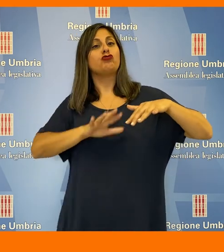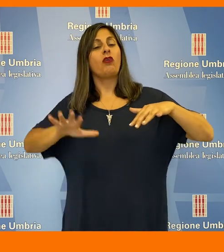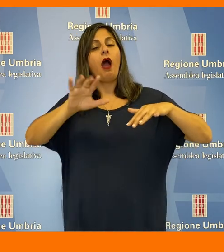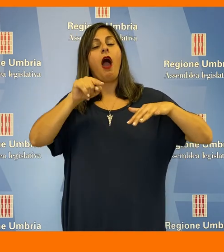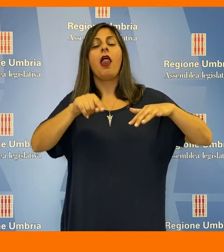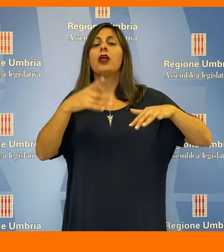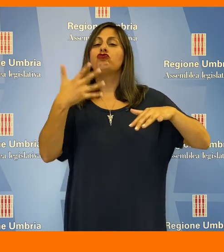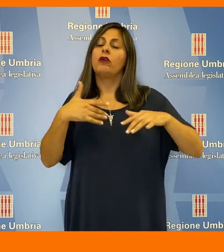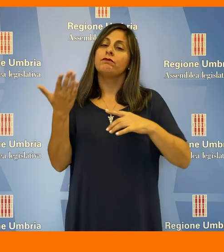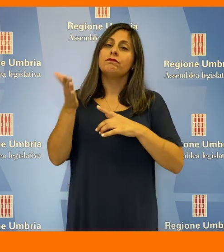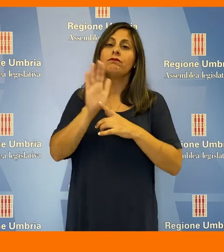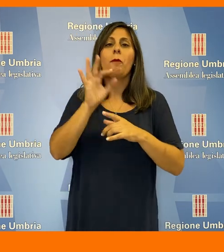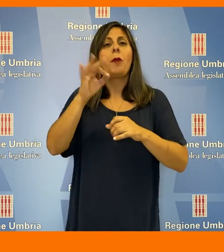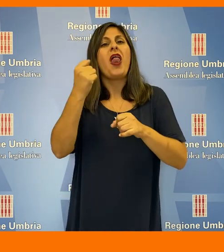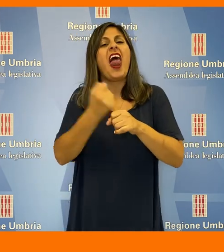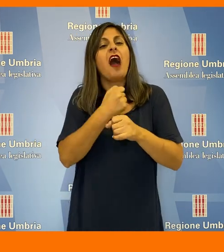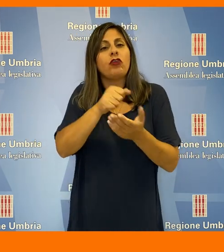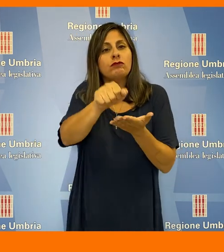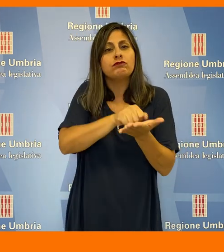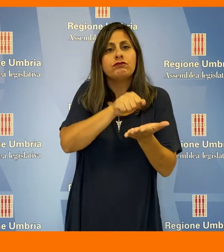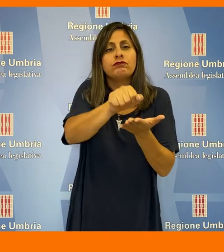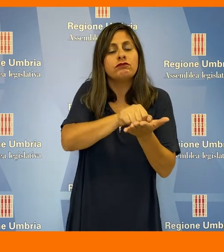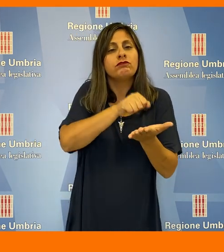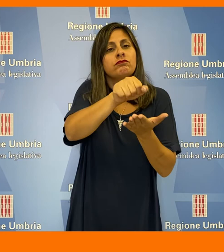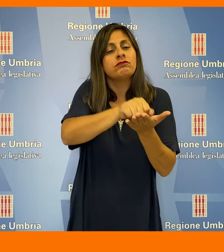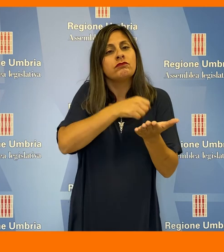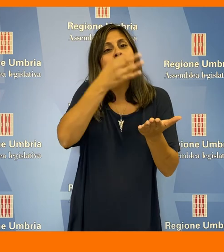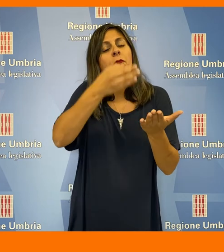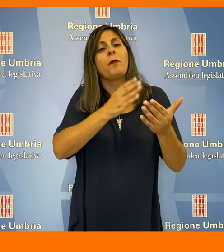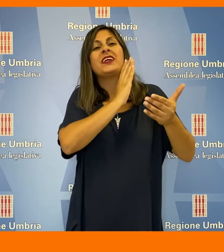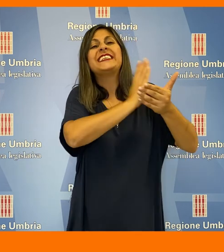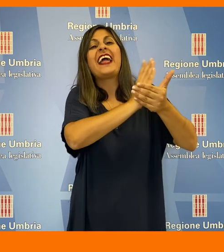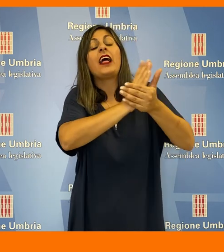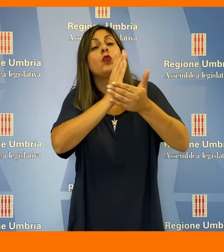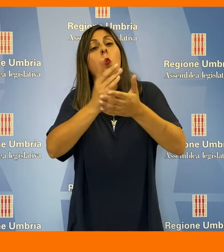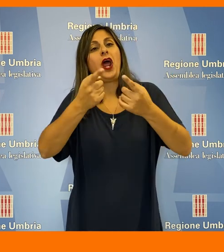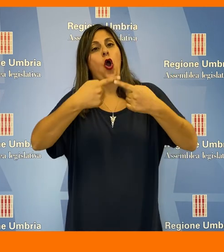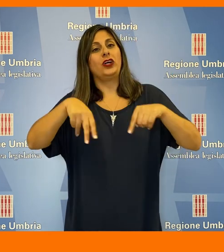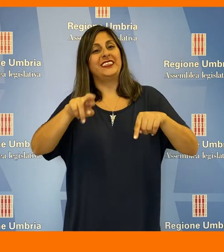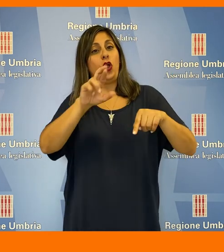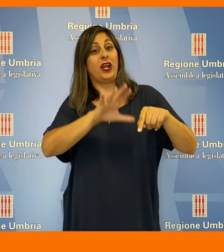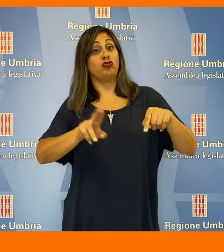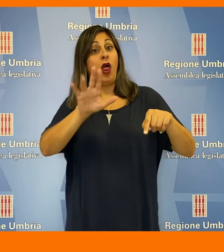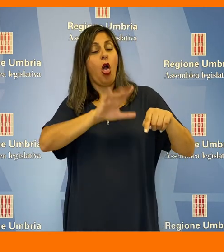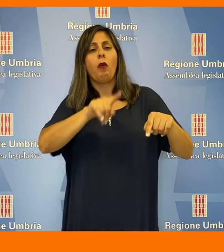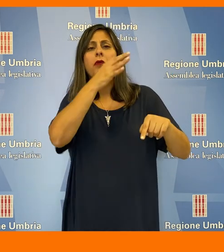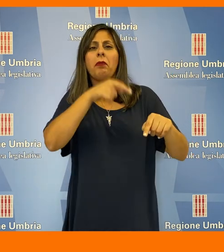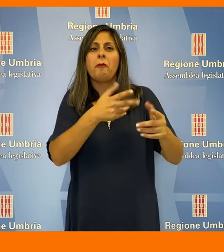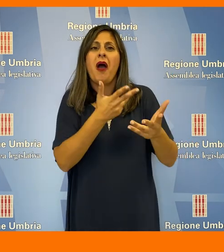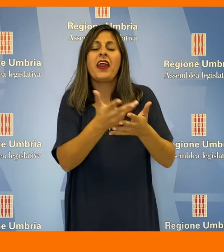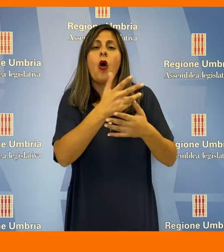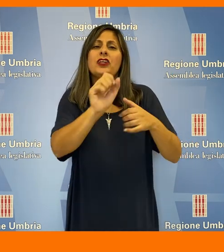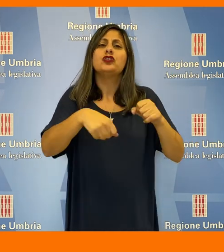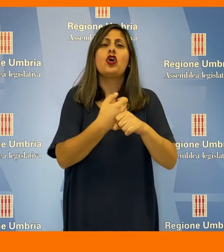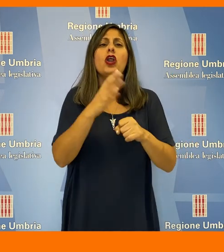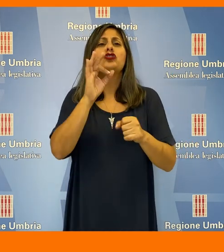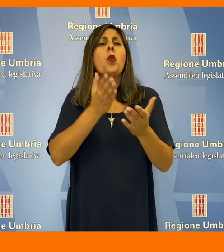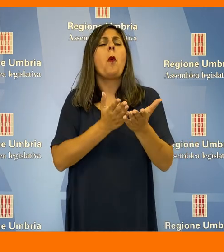di schedatura dell'archivio del Consiglio regionale dell'Umbria, che racconta 50 anni della